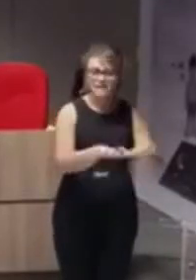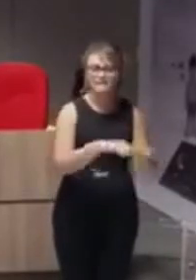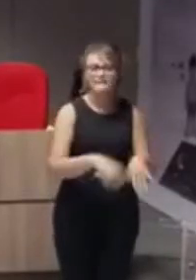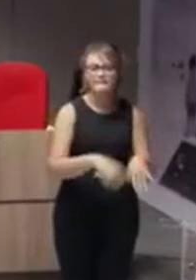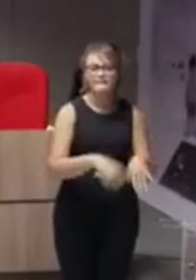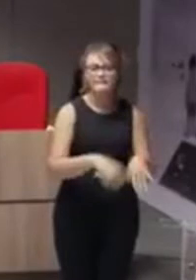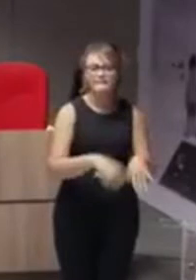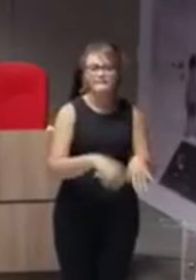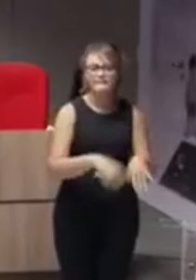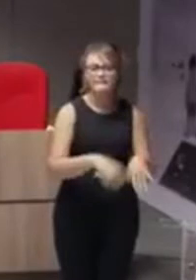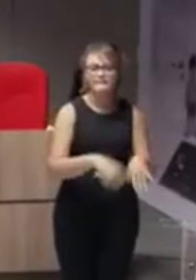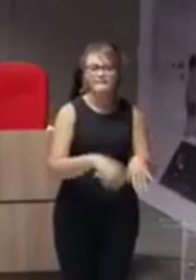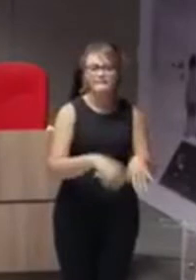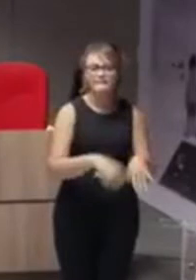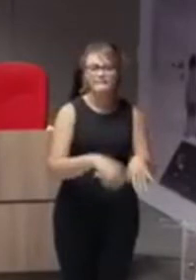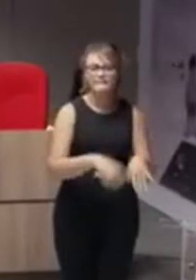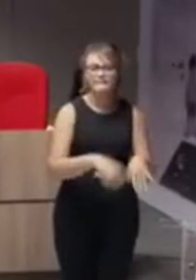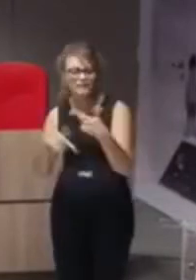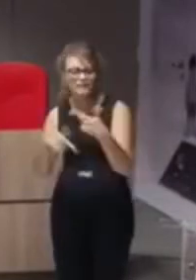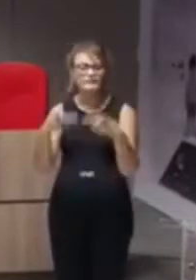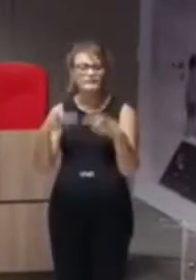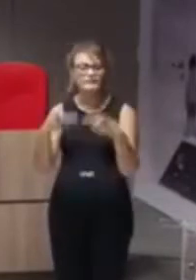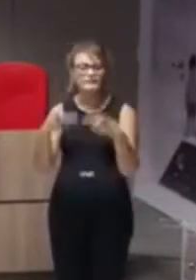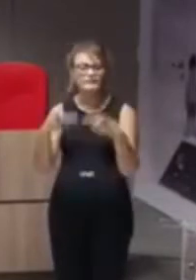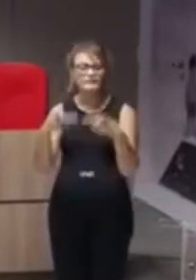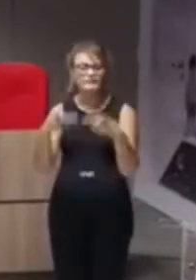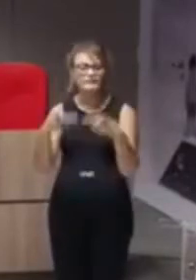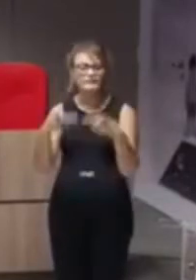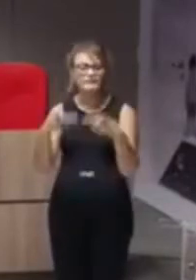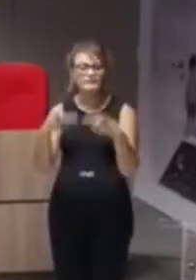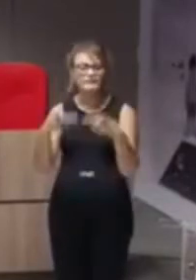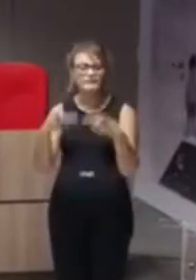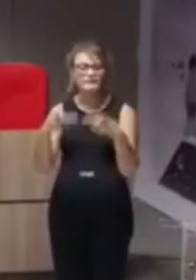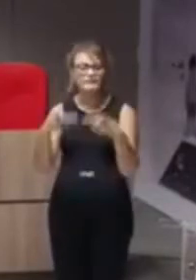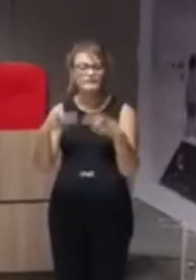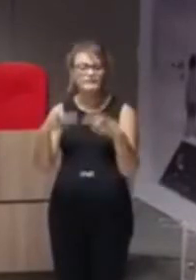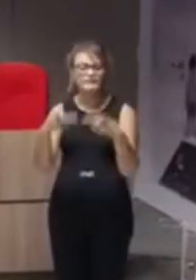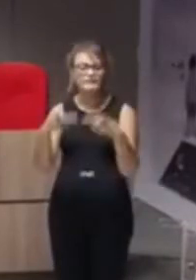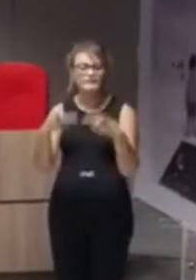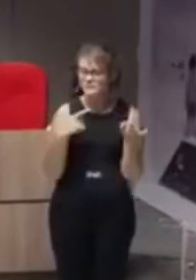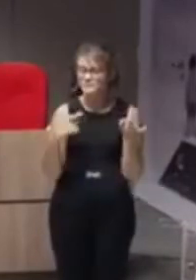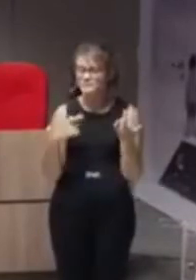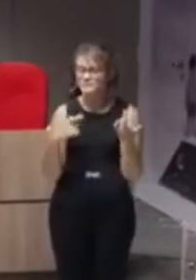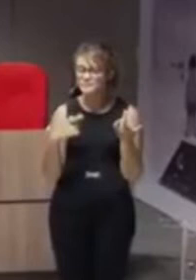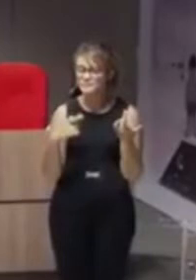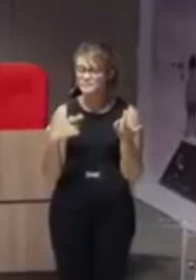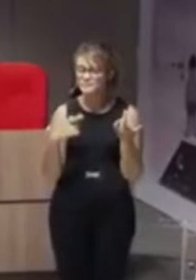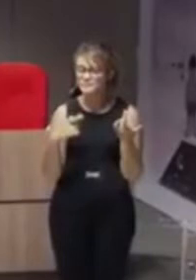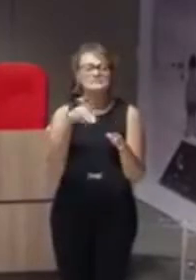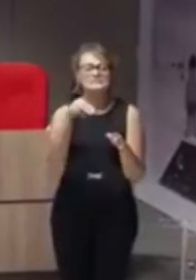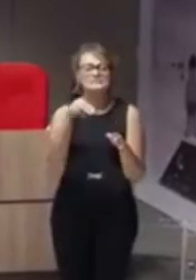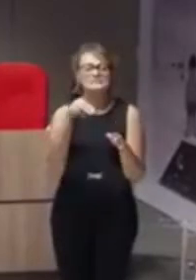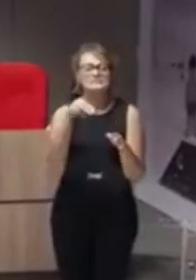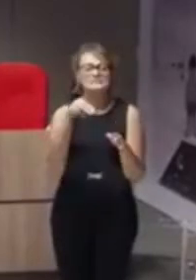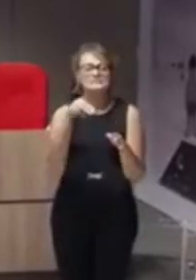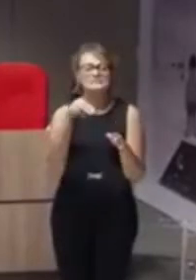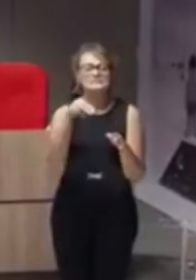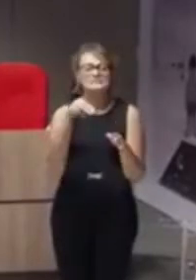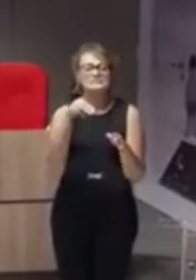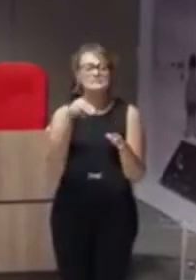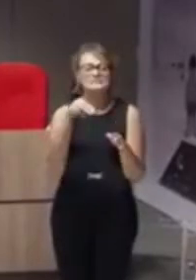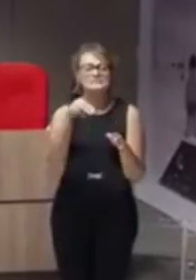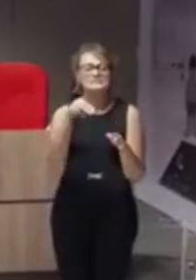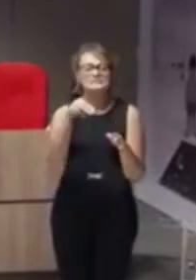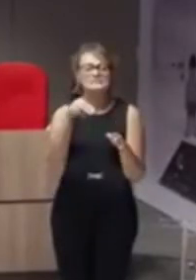estrutura, de mão de obra, dos programas, dos equipamentos de proteção. Ou seja, a NR32, que foi aqui mencionada,